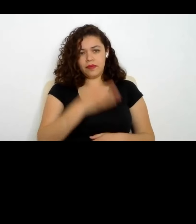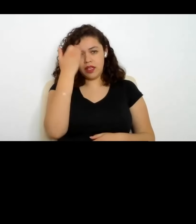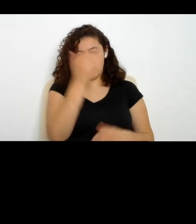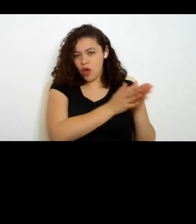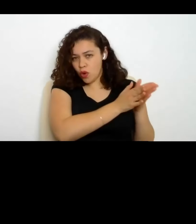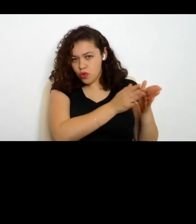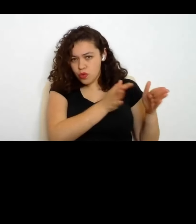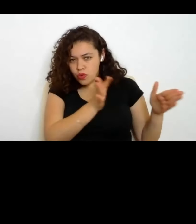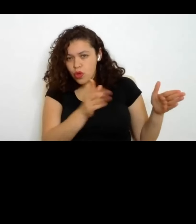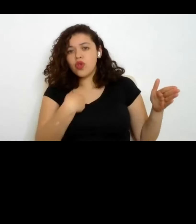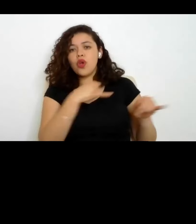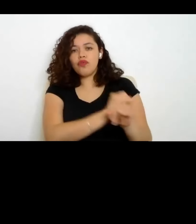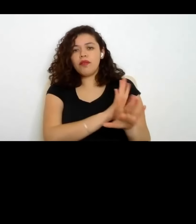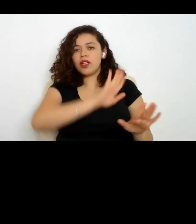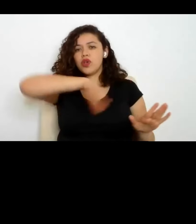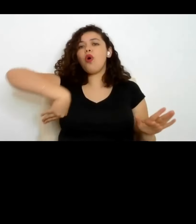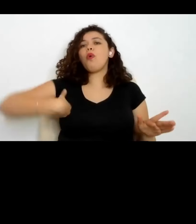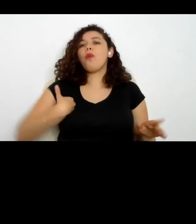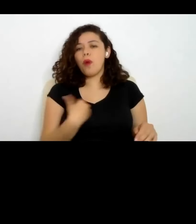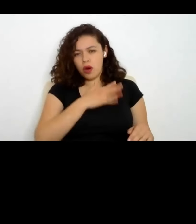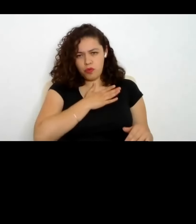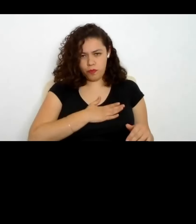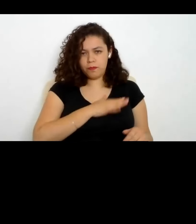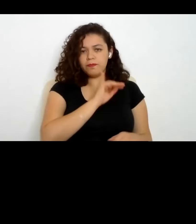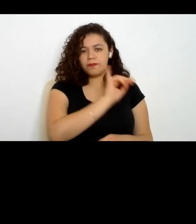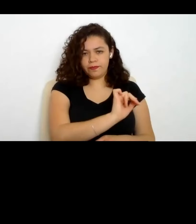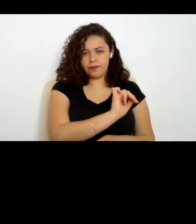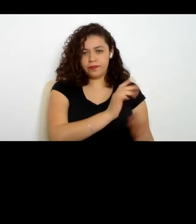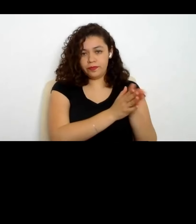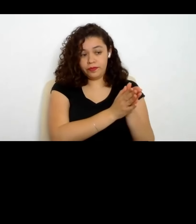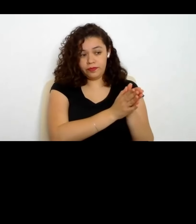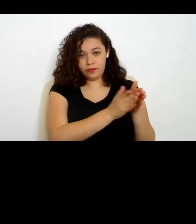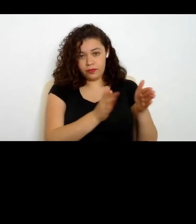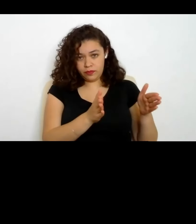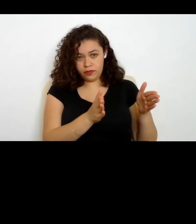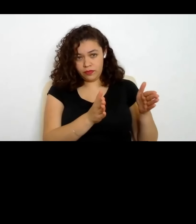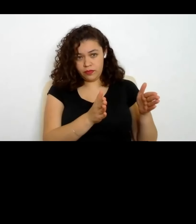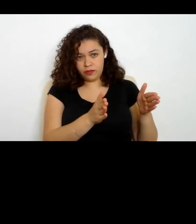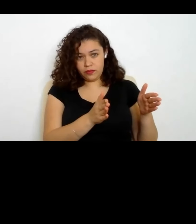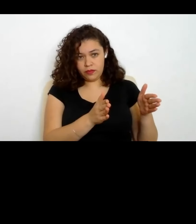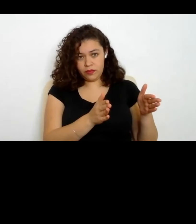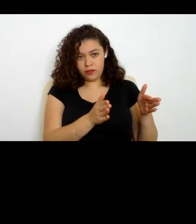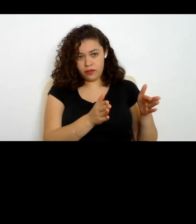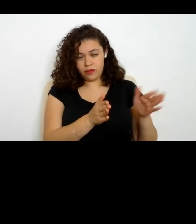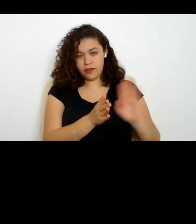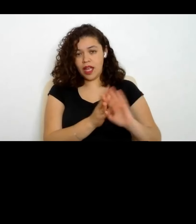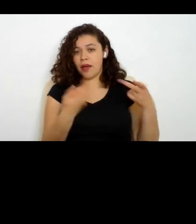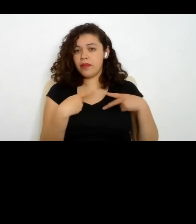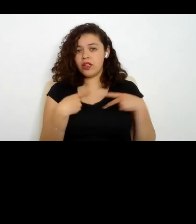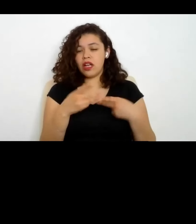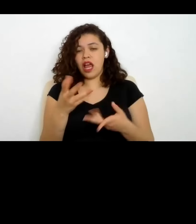está justificado que yo mantenga sus datos personales. Pero tampoco es que si ese empleado ya no